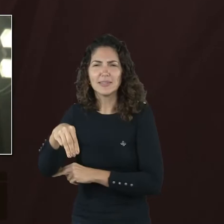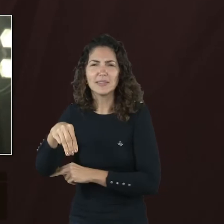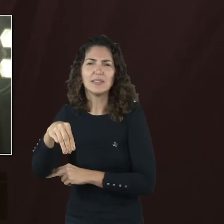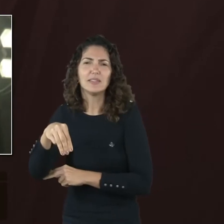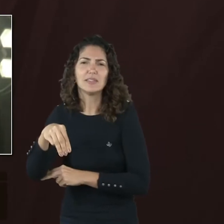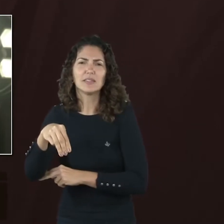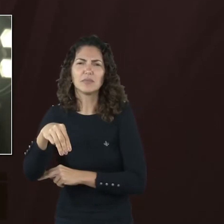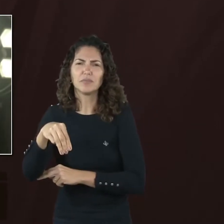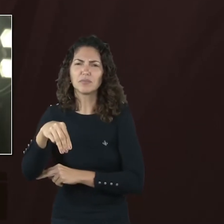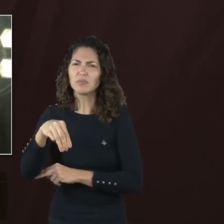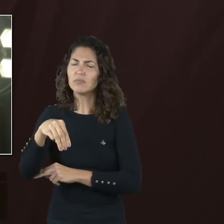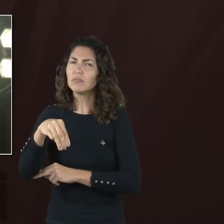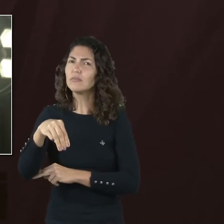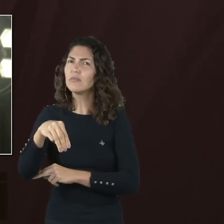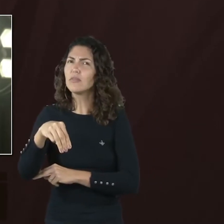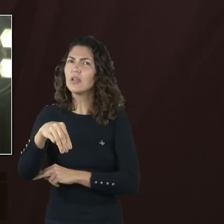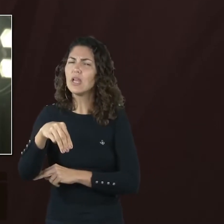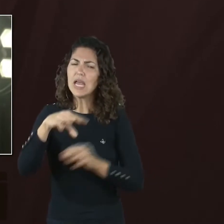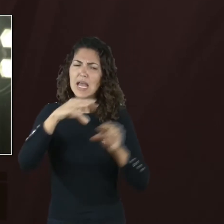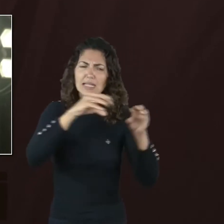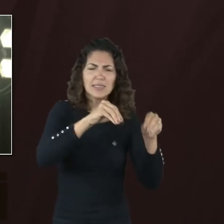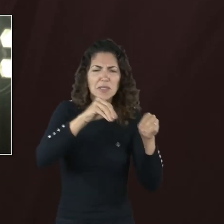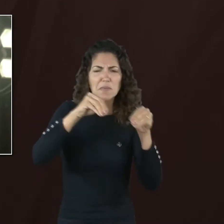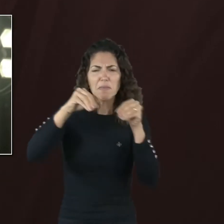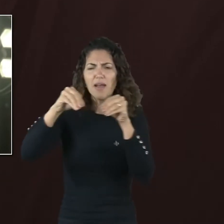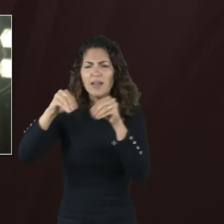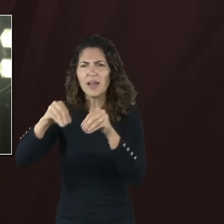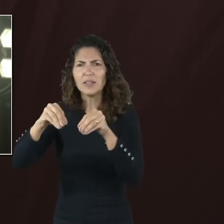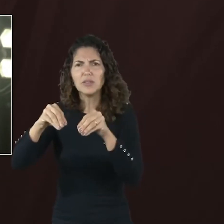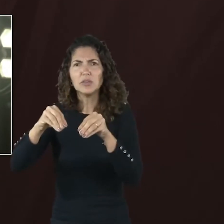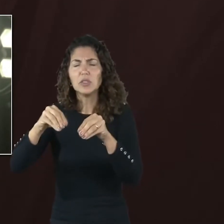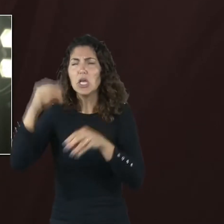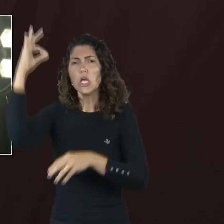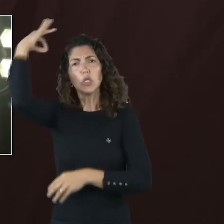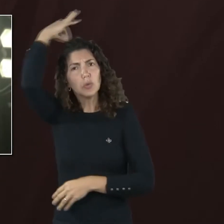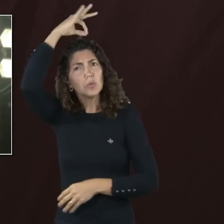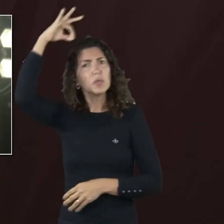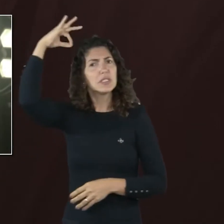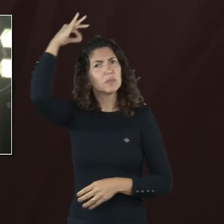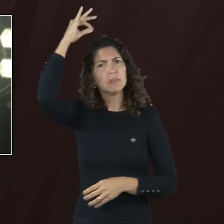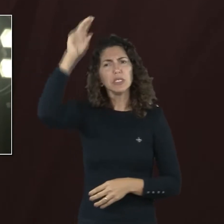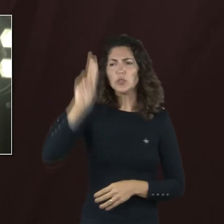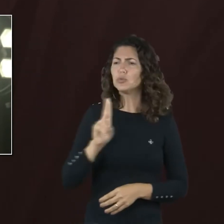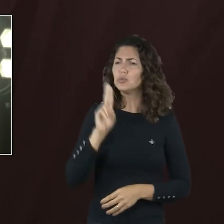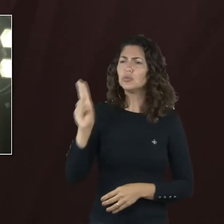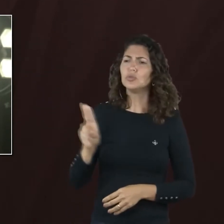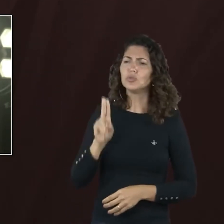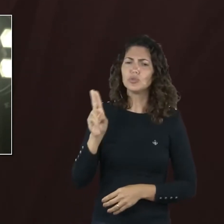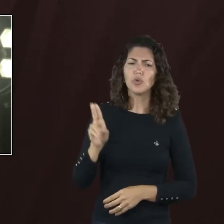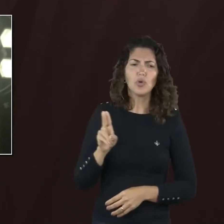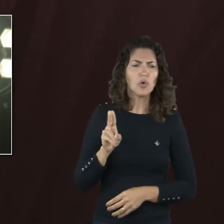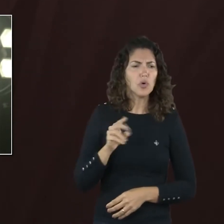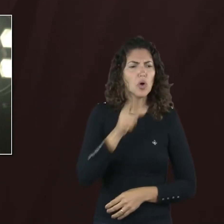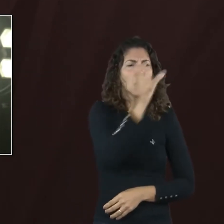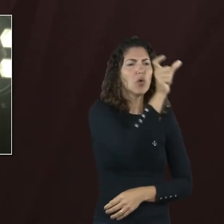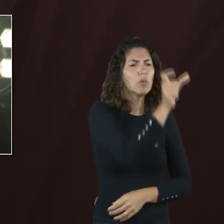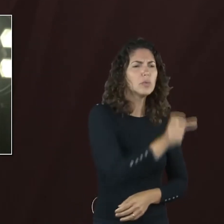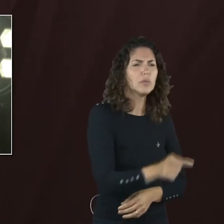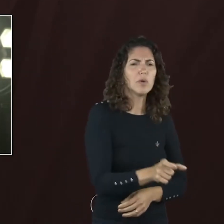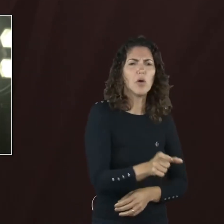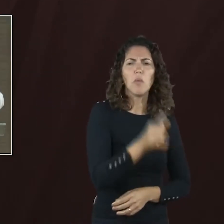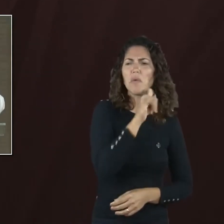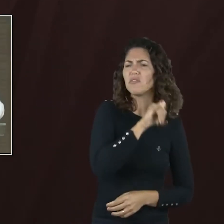certamente o Espírito usou alguém como um porta-voz dentre os 5 para dizer isso.